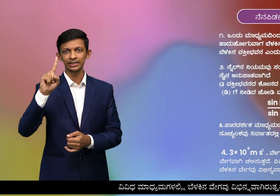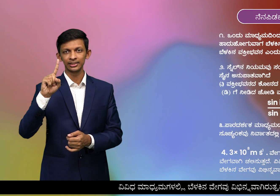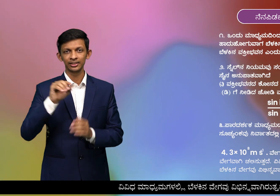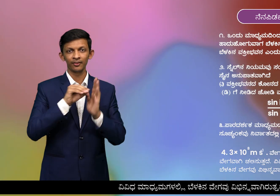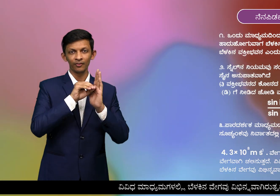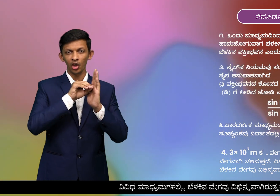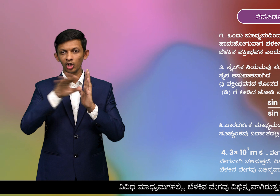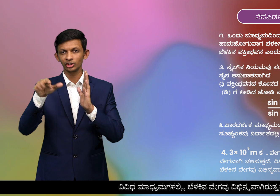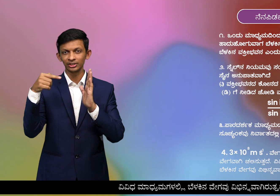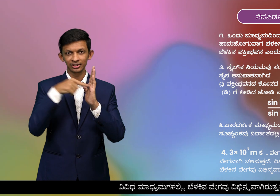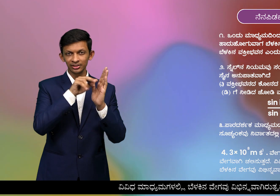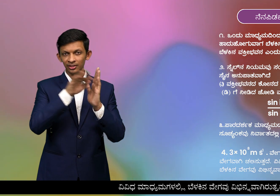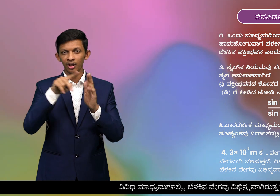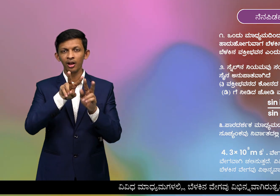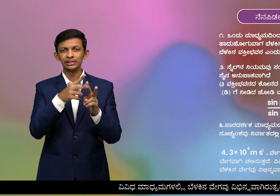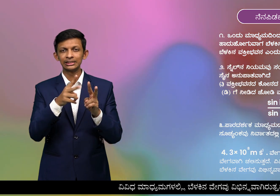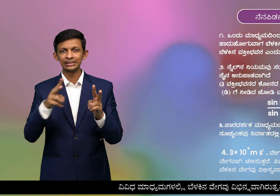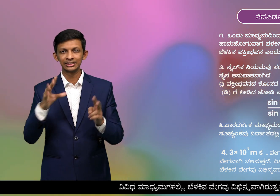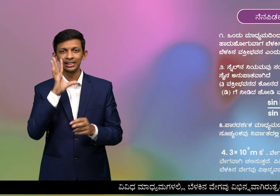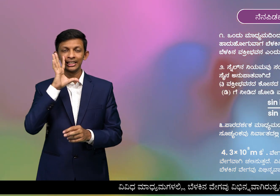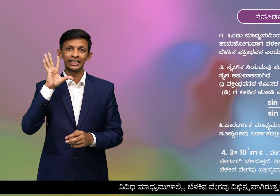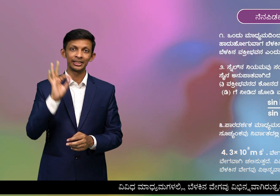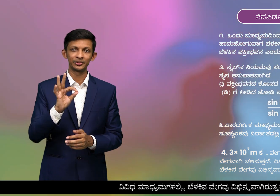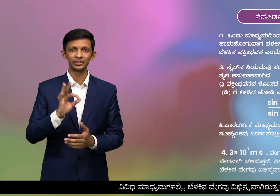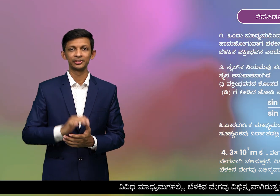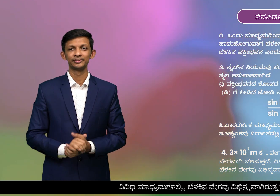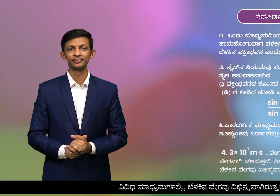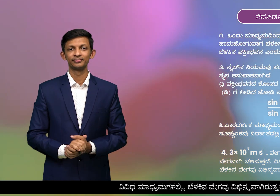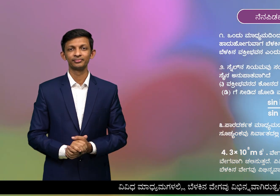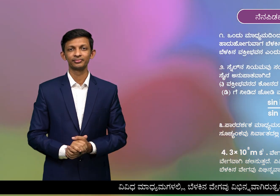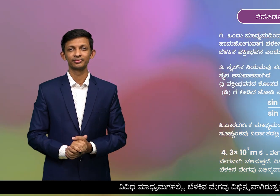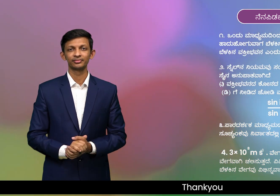विविद माध्यमगलल्ली बेलकिन वेगवु विभिन्न वागिरुत्त दे